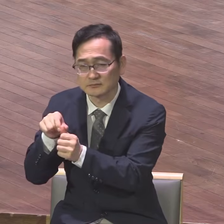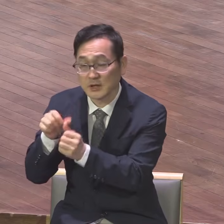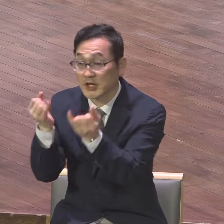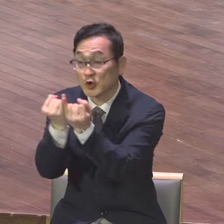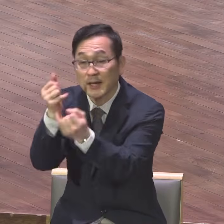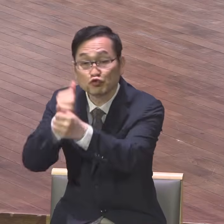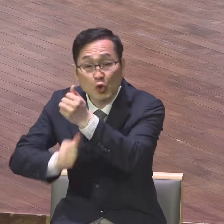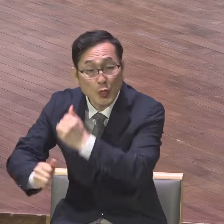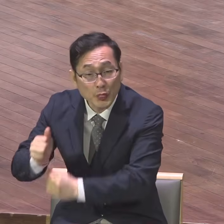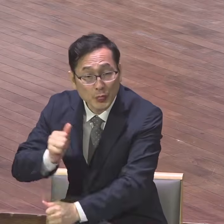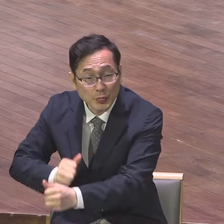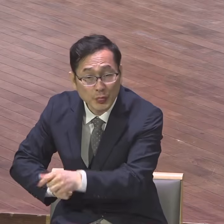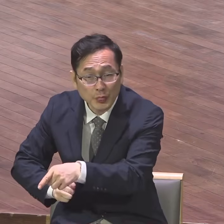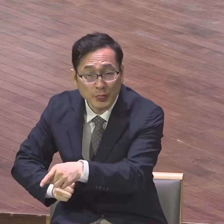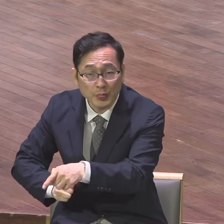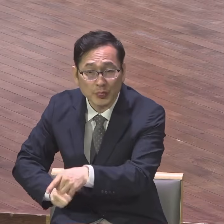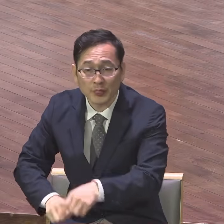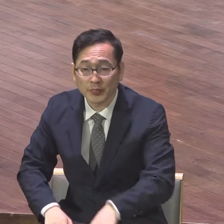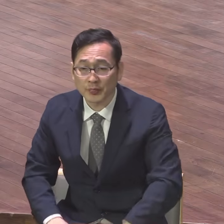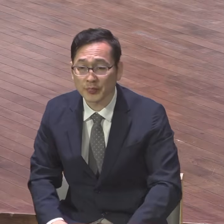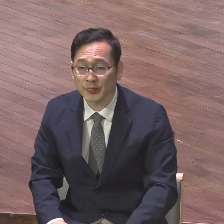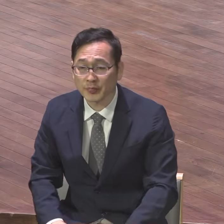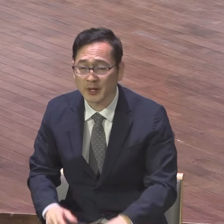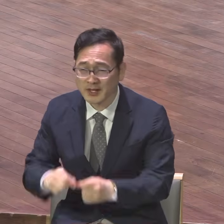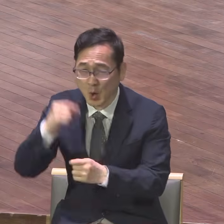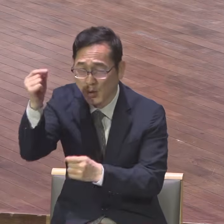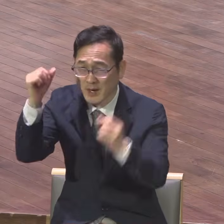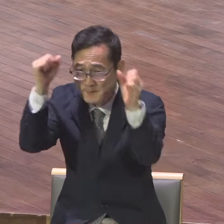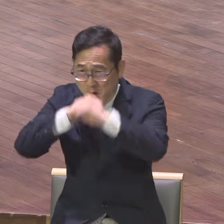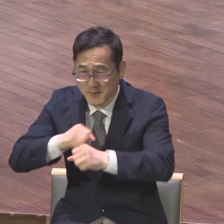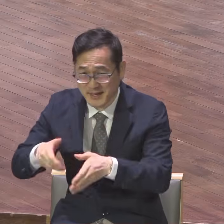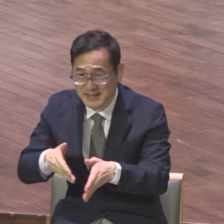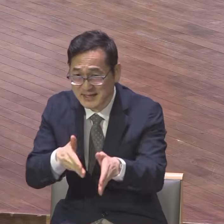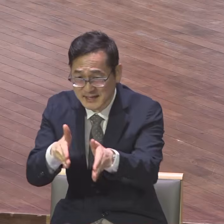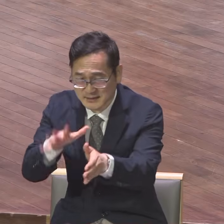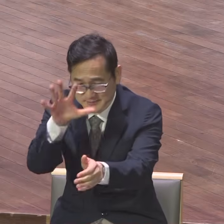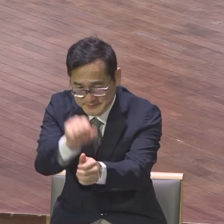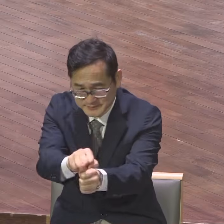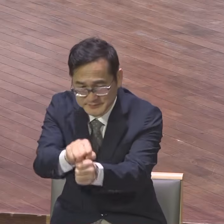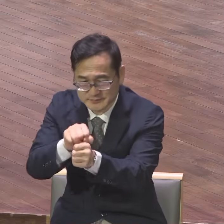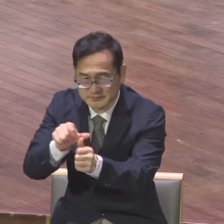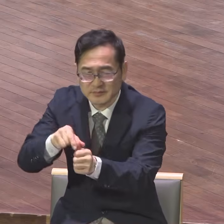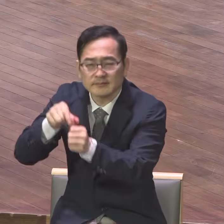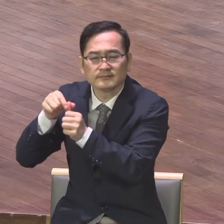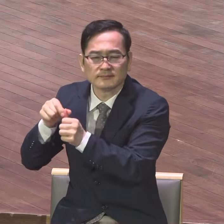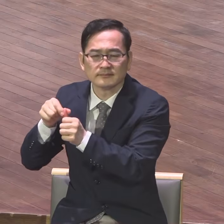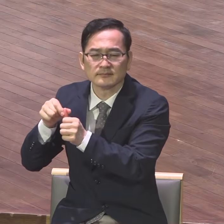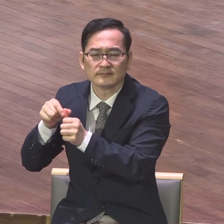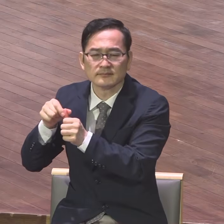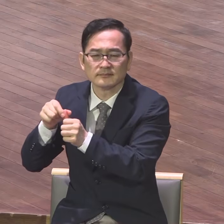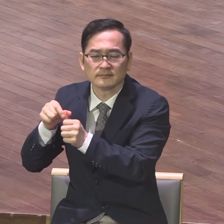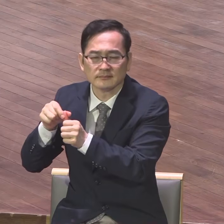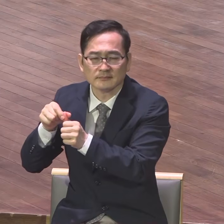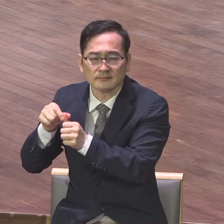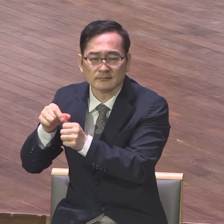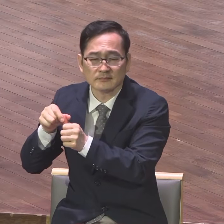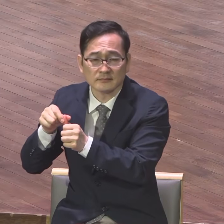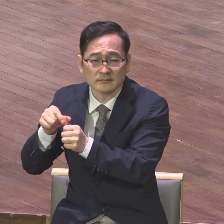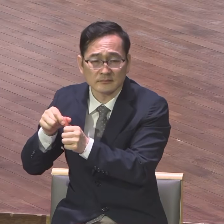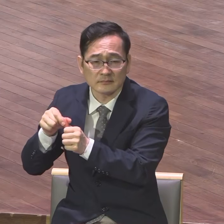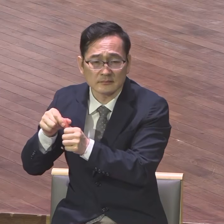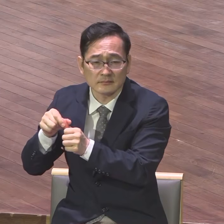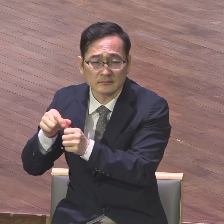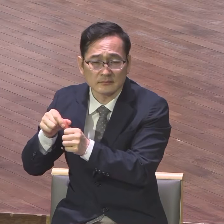후손, 이 약속으로 영원한 멸망길에서 완벽하게 회복길로 우리를 구원해